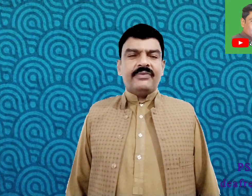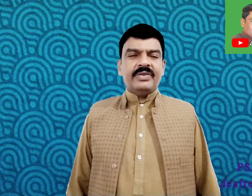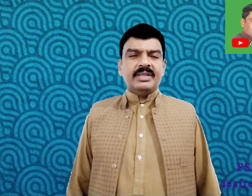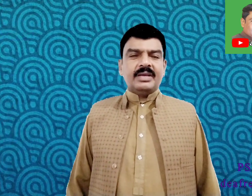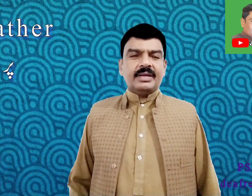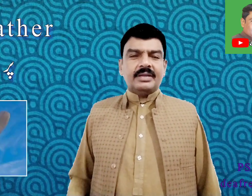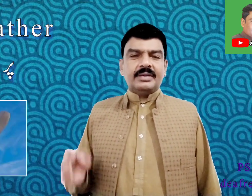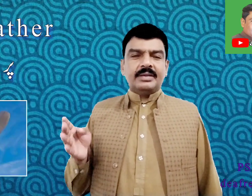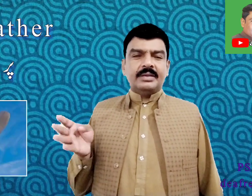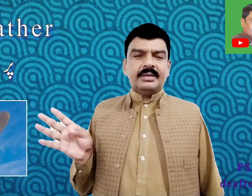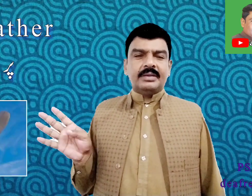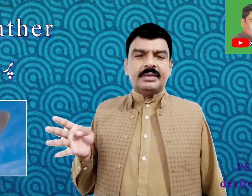फीदर,